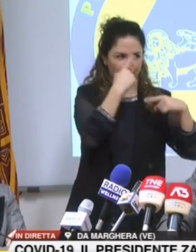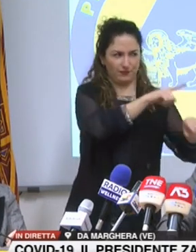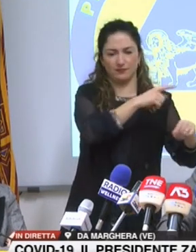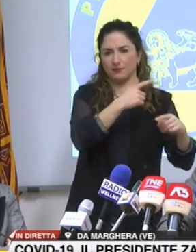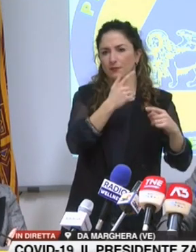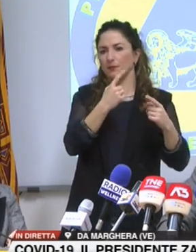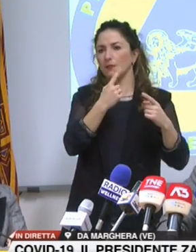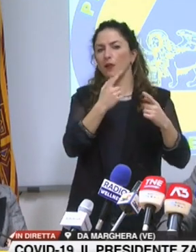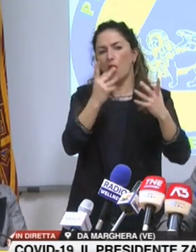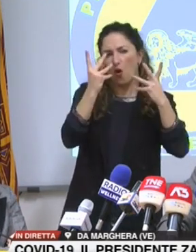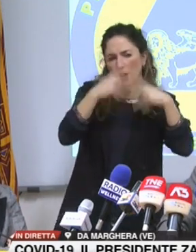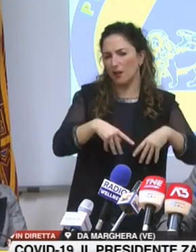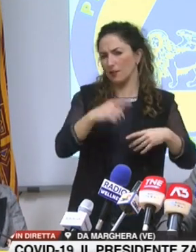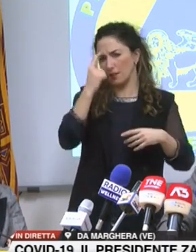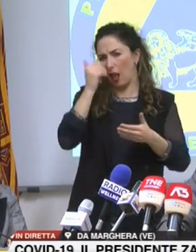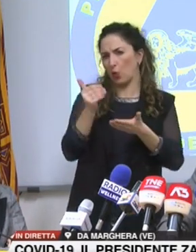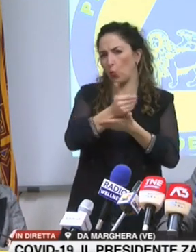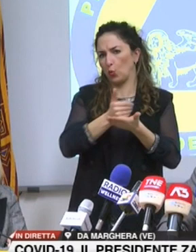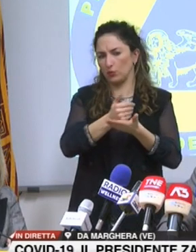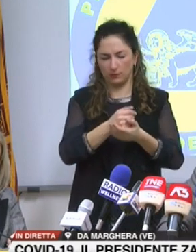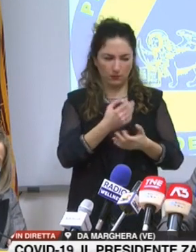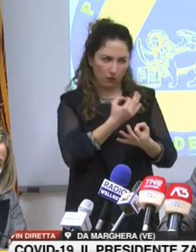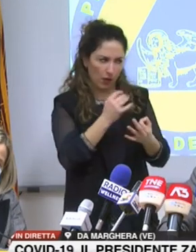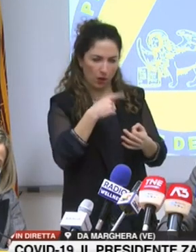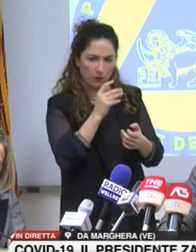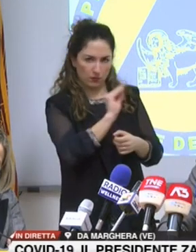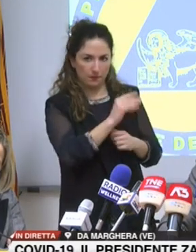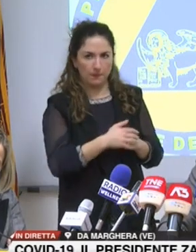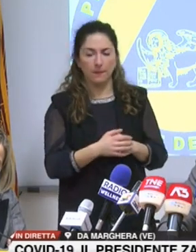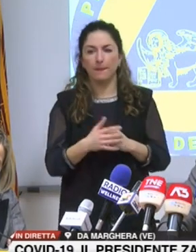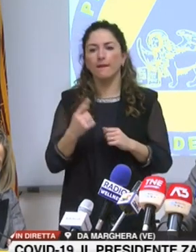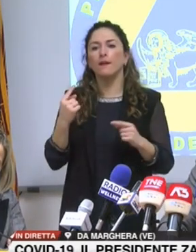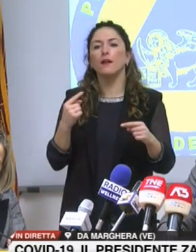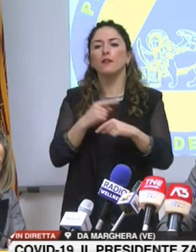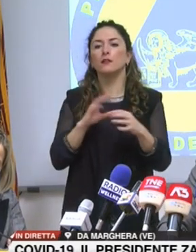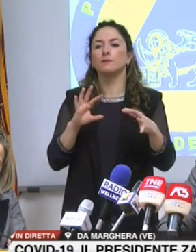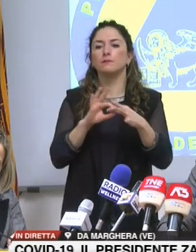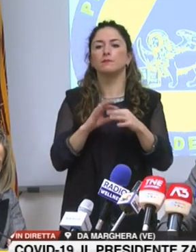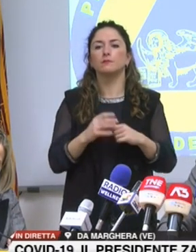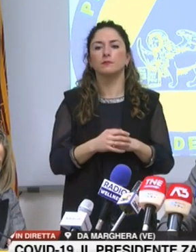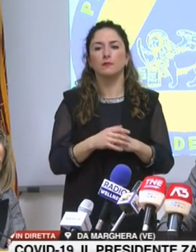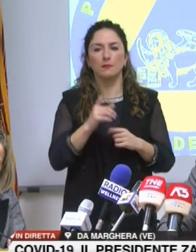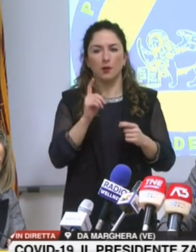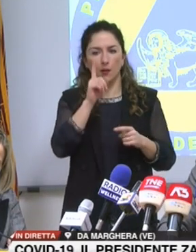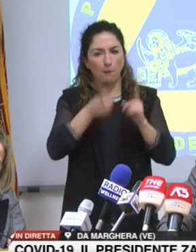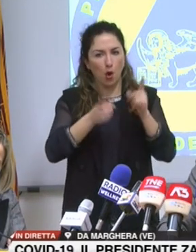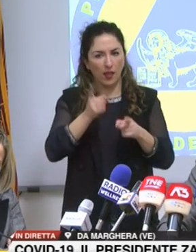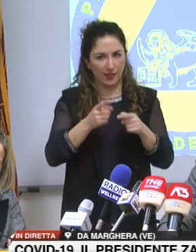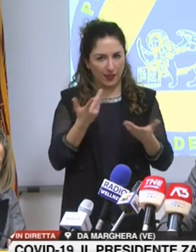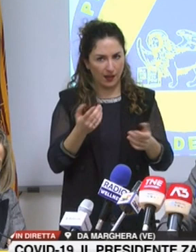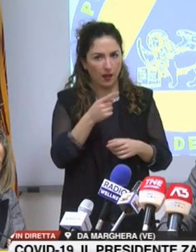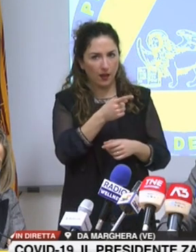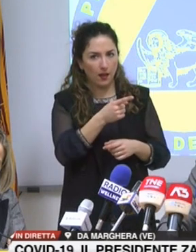tutta sta parte, per cui oggi allora poi chiederemo a lui. Invece una curiosità per quanto riguarda la vicenda politica, lei cosa pensa